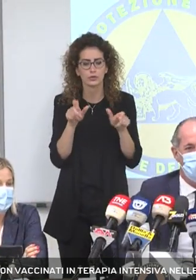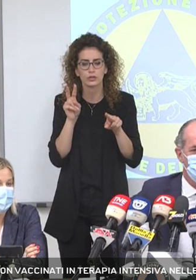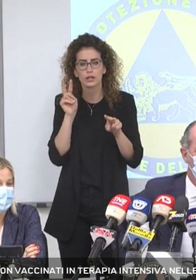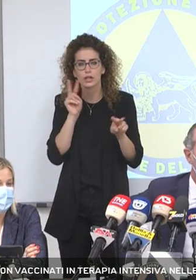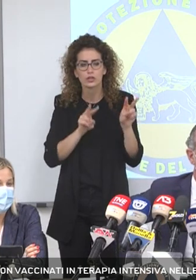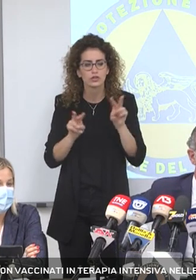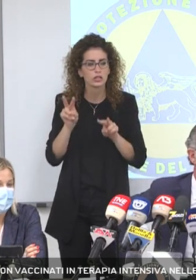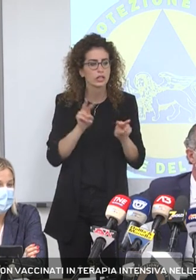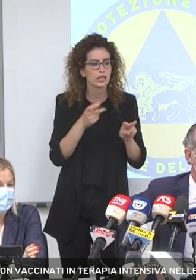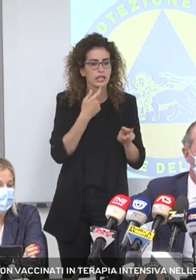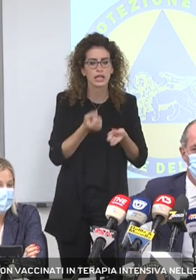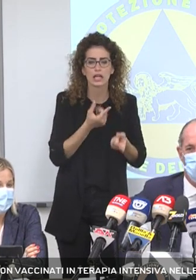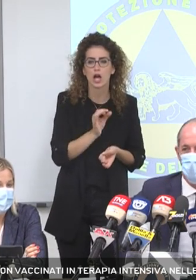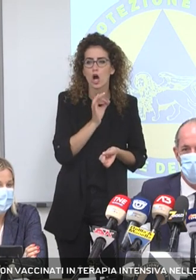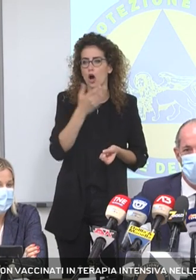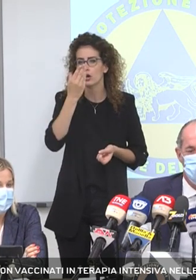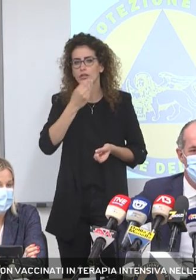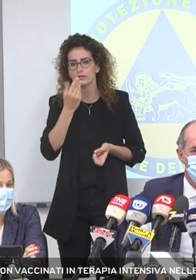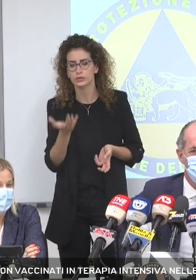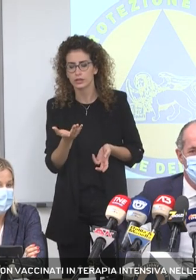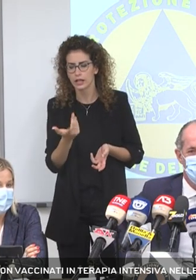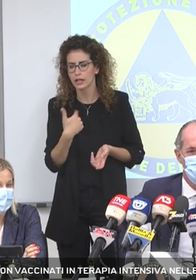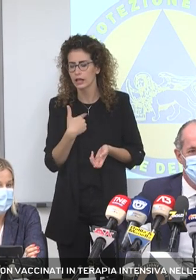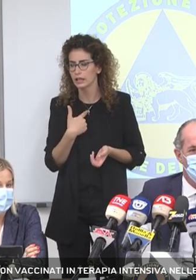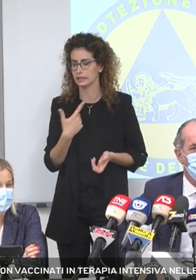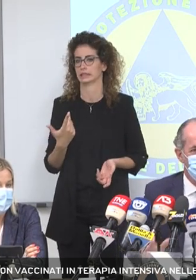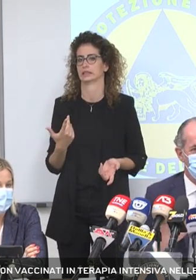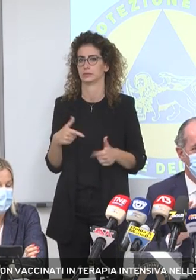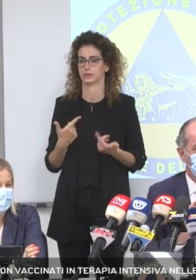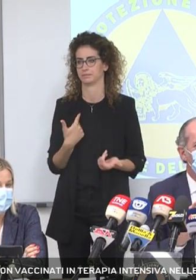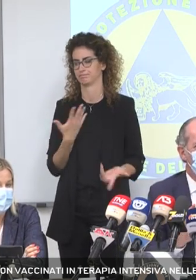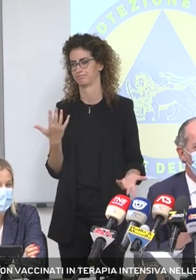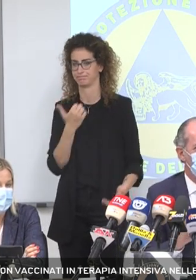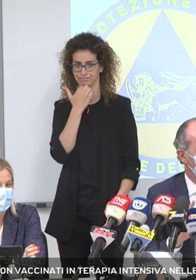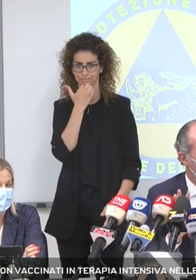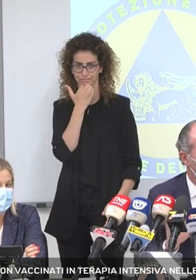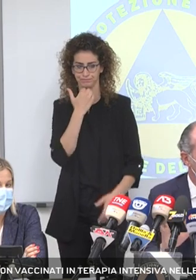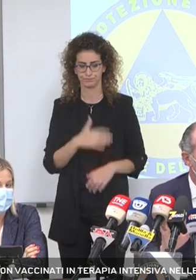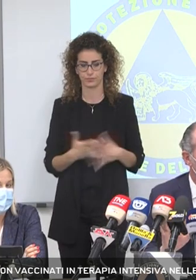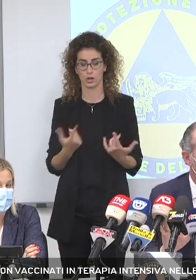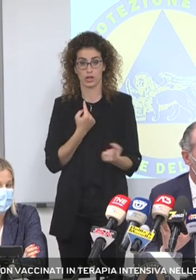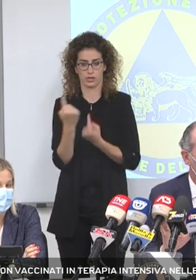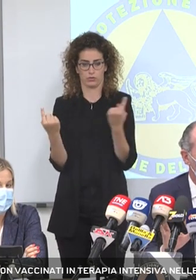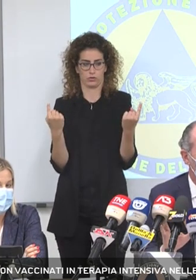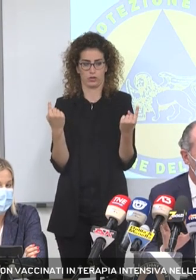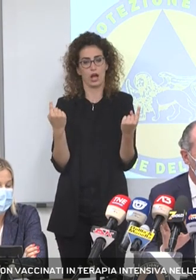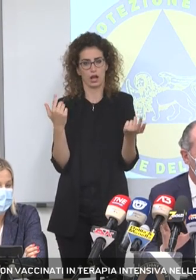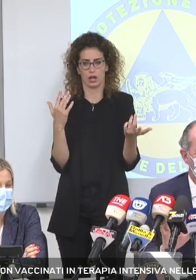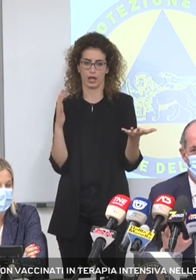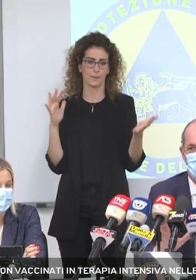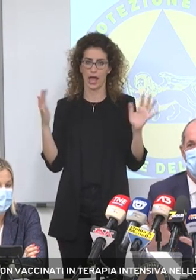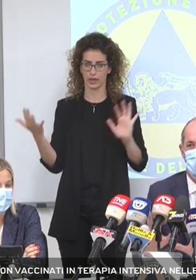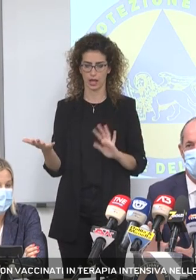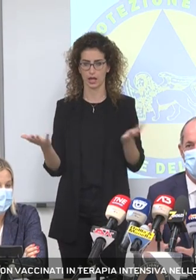hanno un raffreddore. Uno ti dice a un certo punto, scusa, siccome lo scenario è oggettivamente cambiato